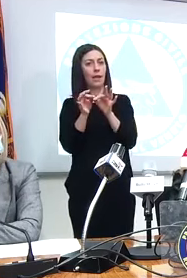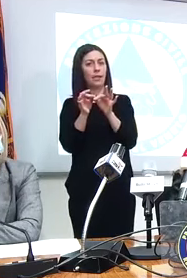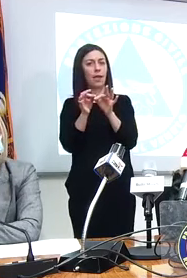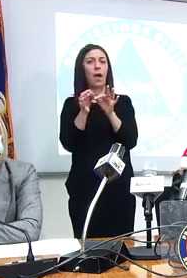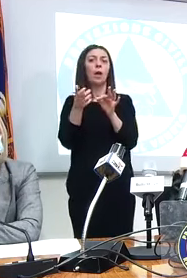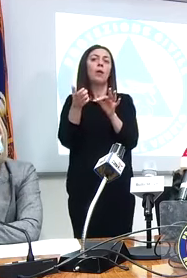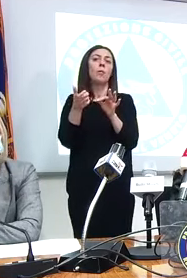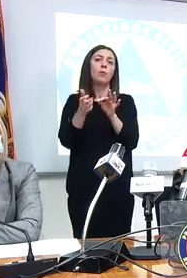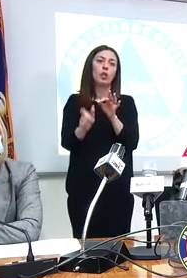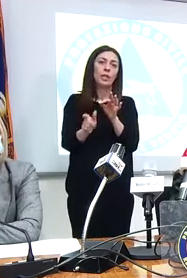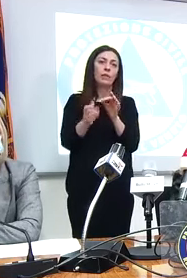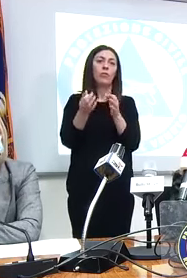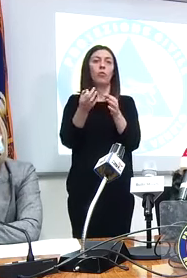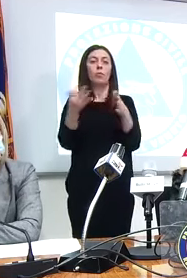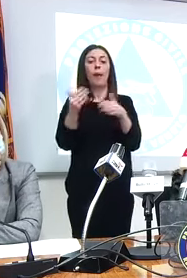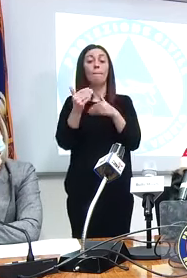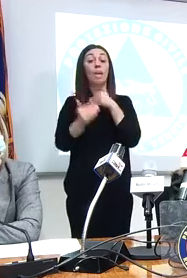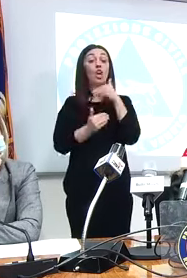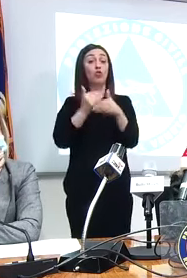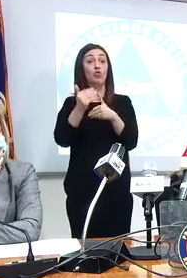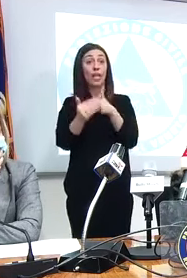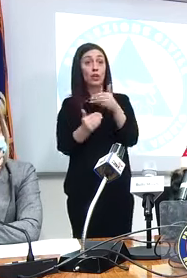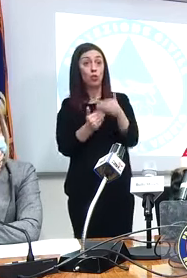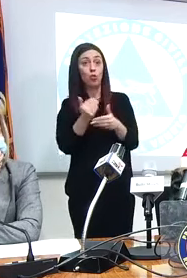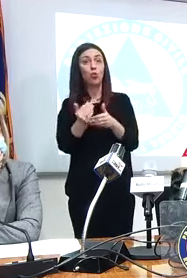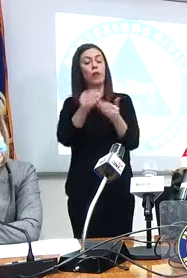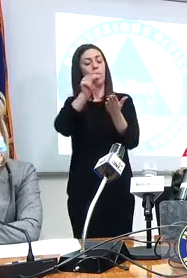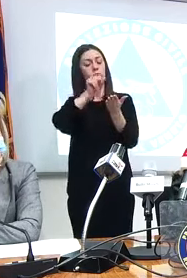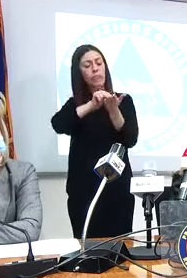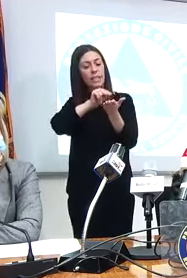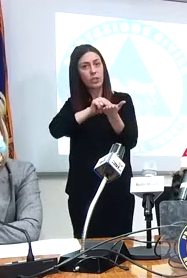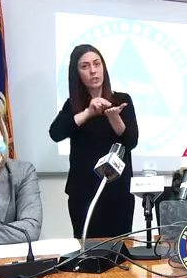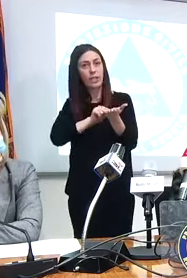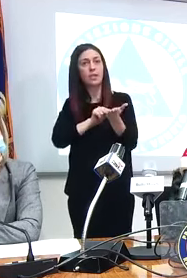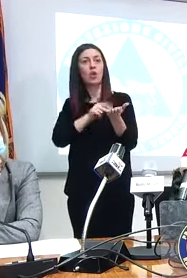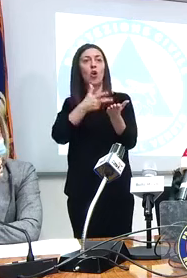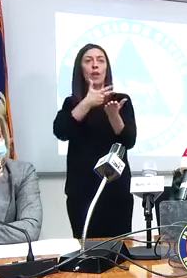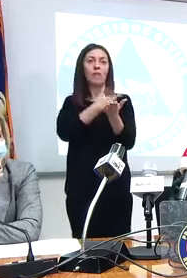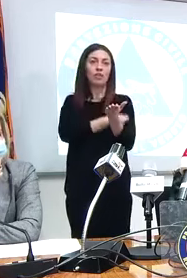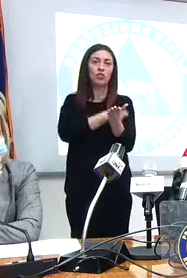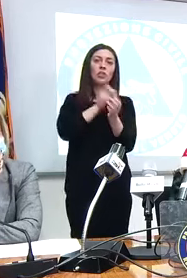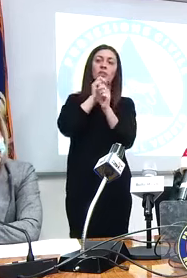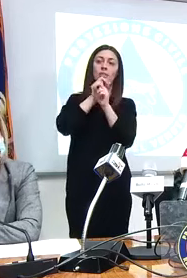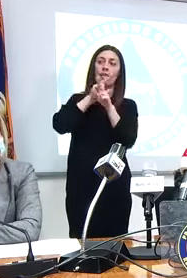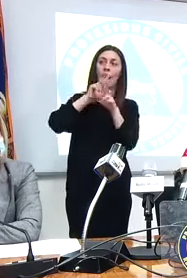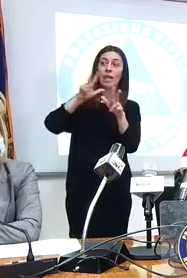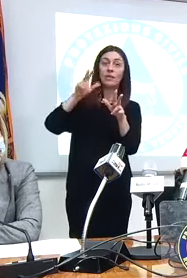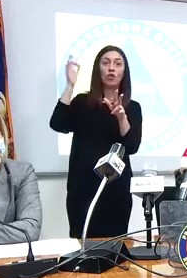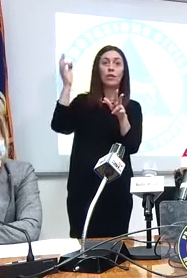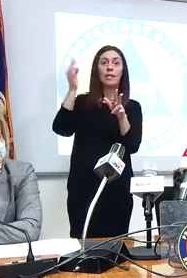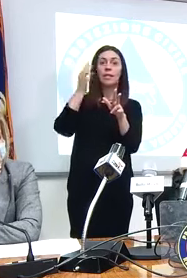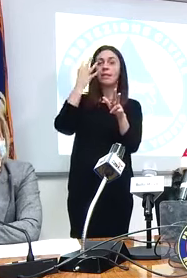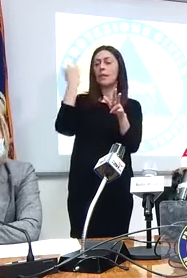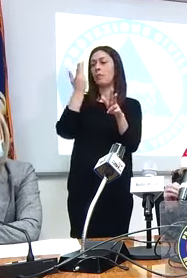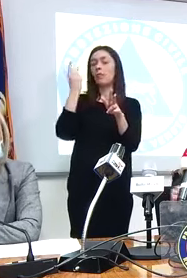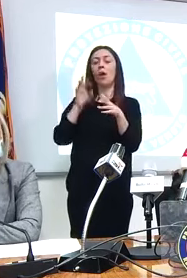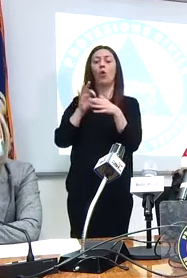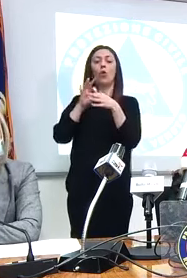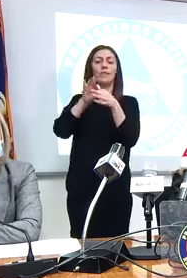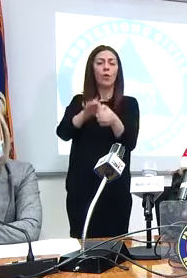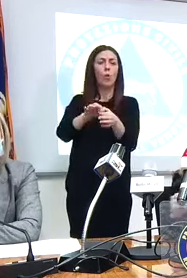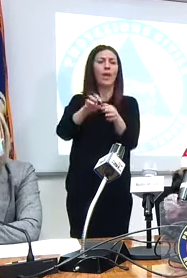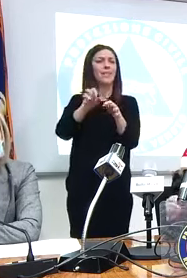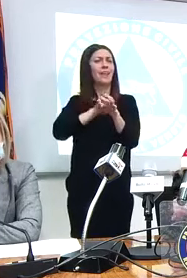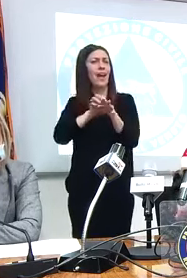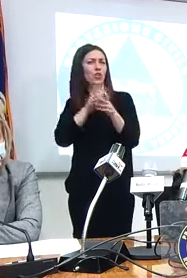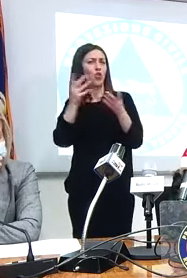le procedure, la registrazione, la tracciabilità del vaccino, la segnalazione di eventuali reazioni deve essere in linea con tutto